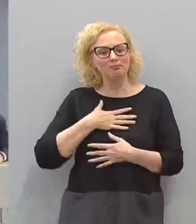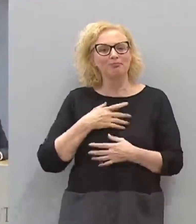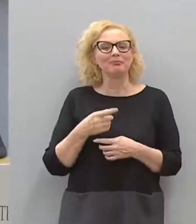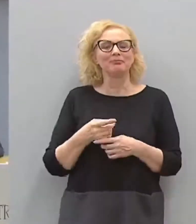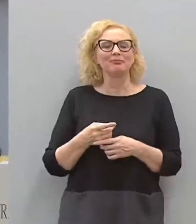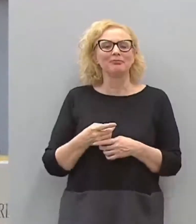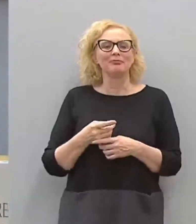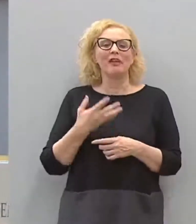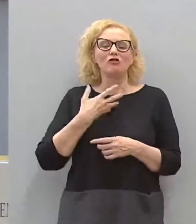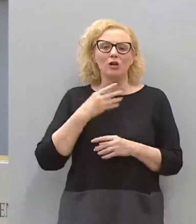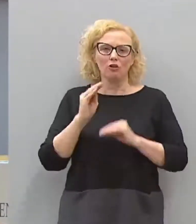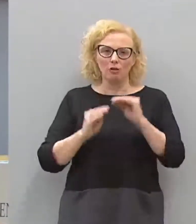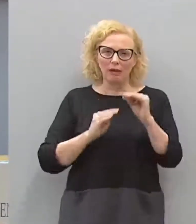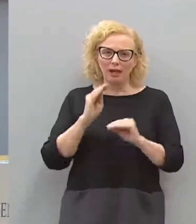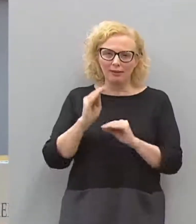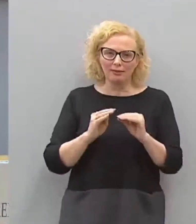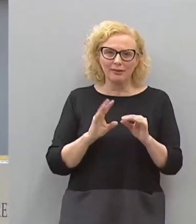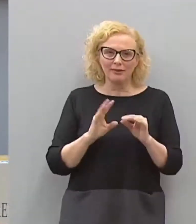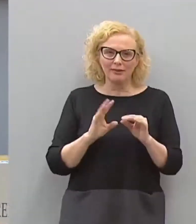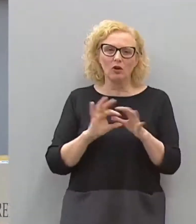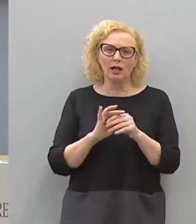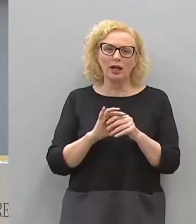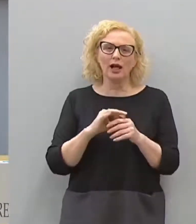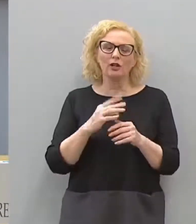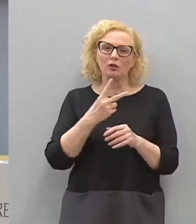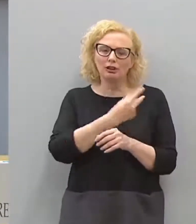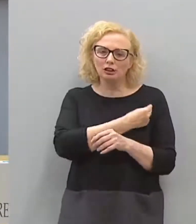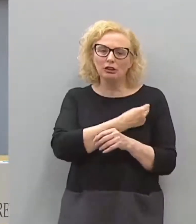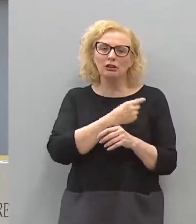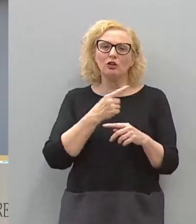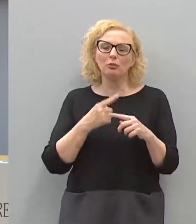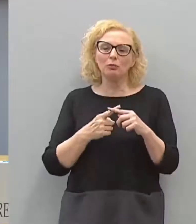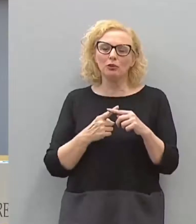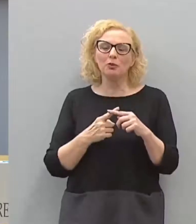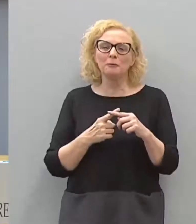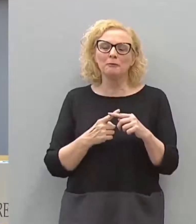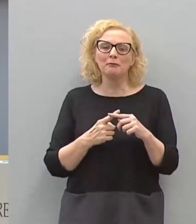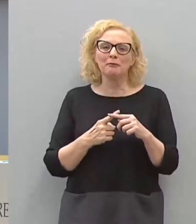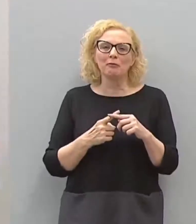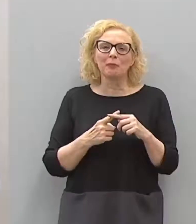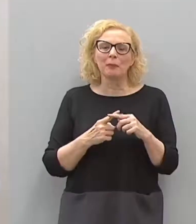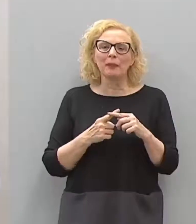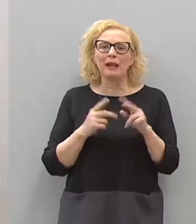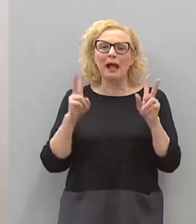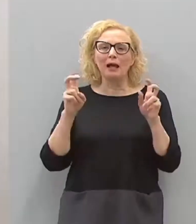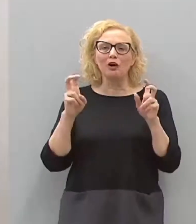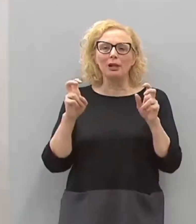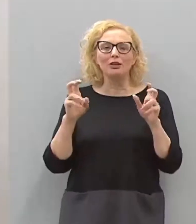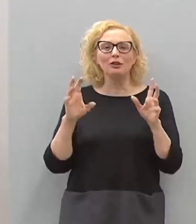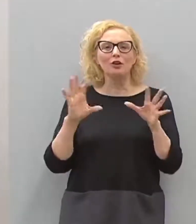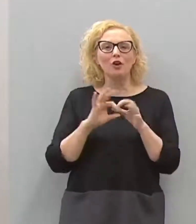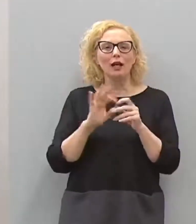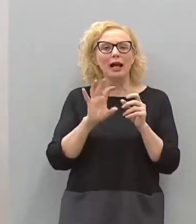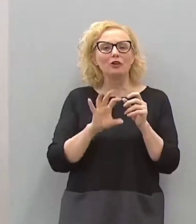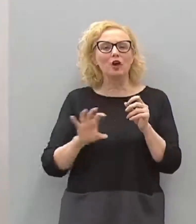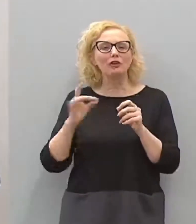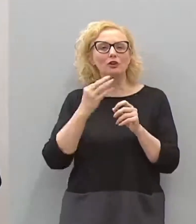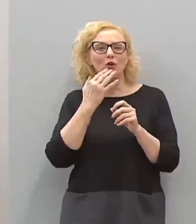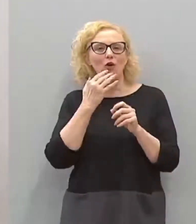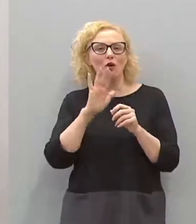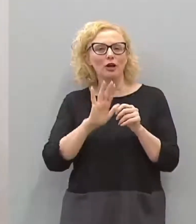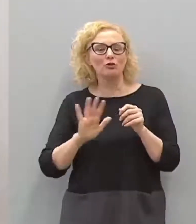sono delle domande per quanto riguarda sia i vaccini ma anche sul cosiddetto tema della colorazione delle regioni magari su